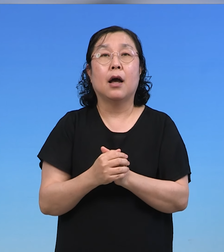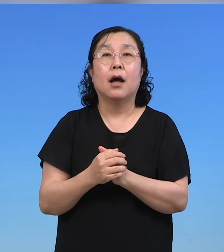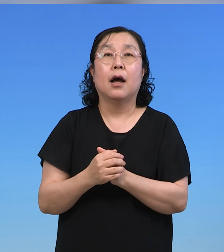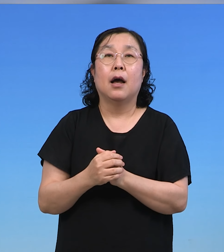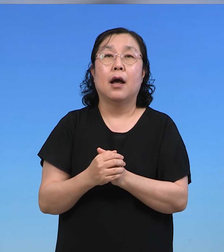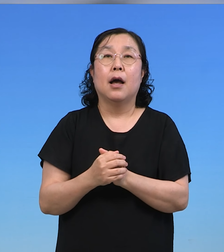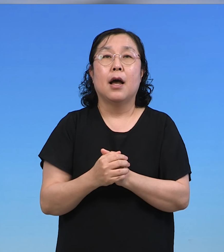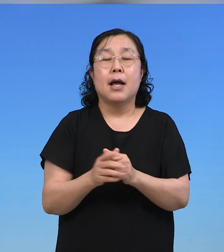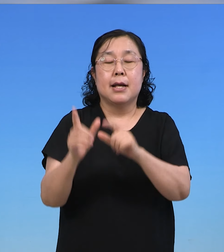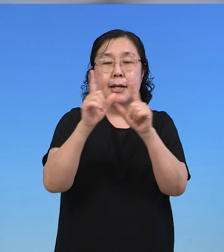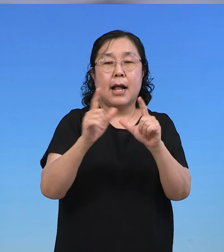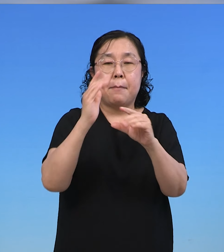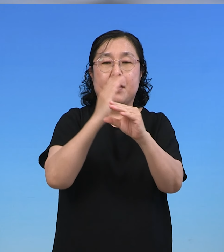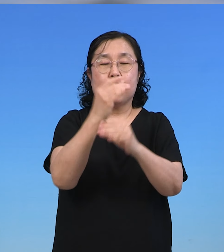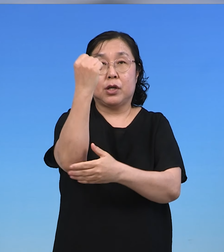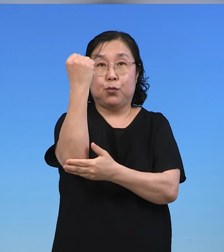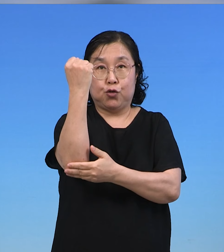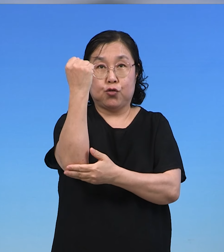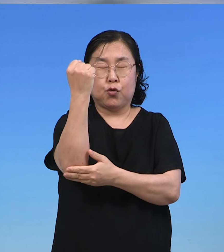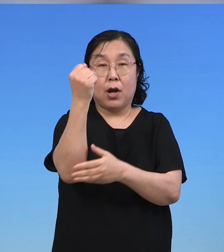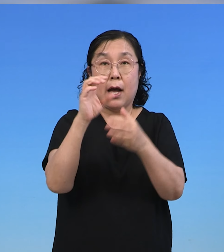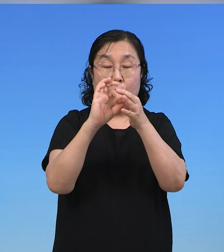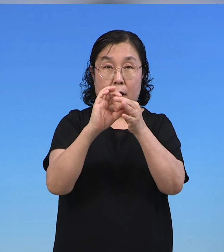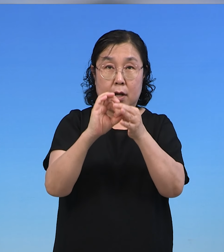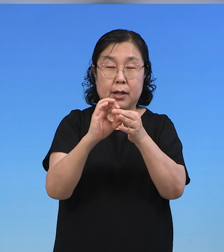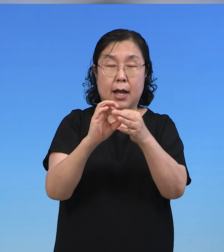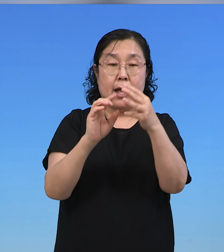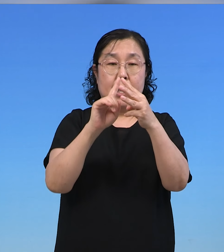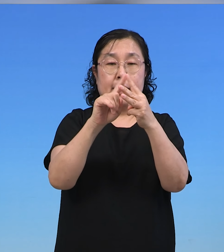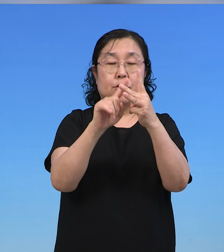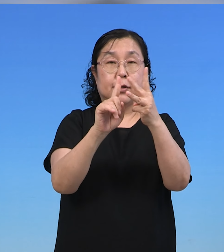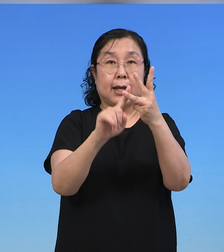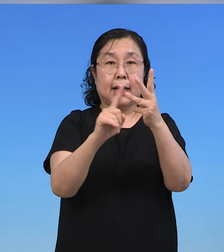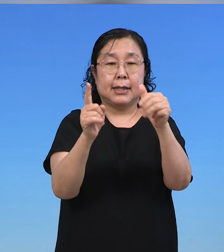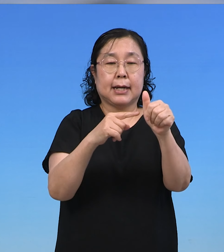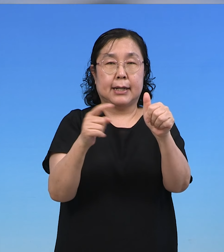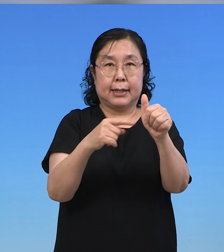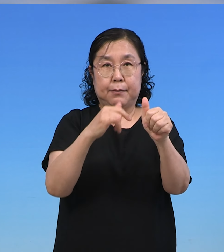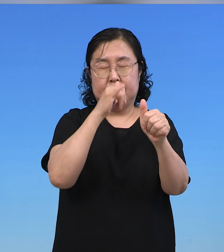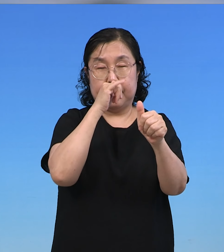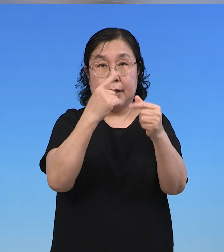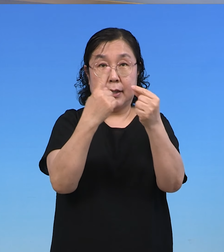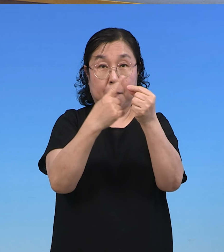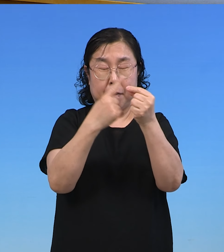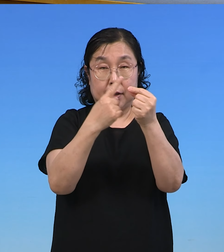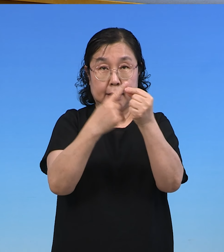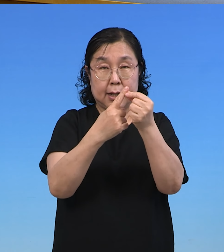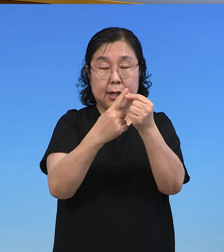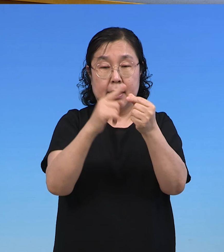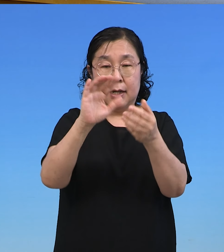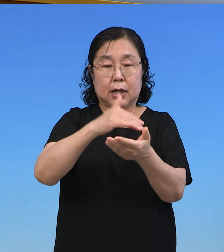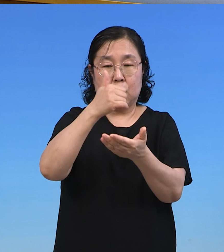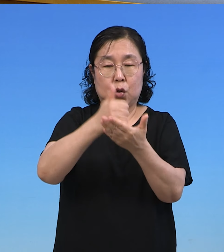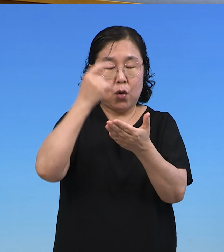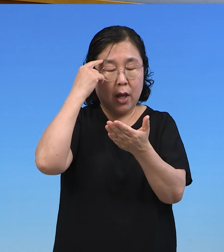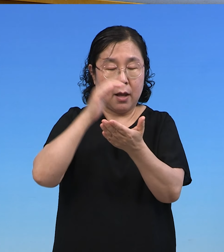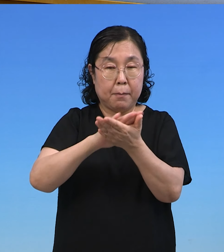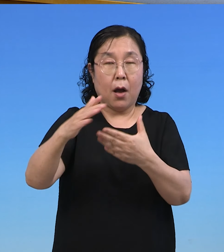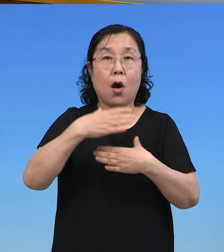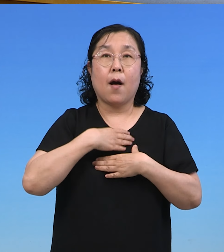관련한 세 가지 지침을 드리고 싶습니다. 본문을 중심으로. 첫 번째 지침, 그리스도의